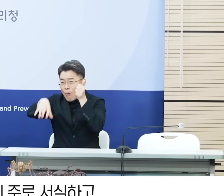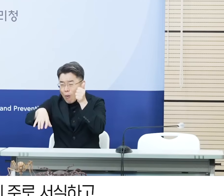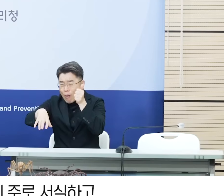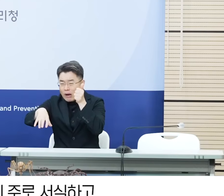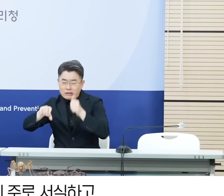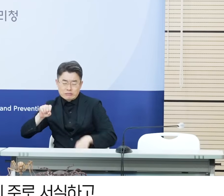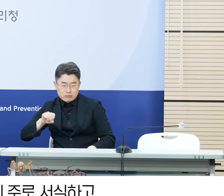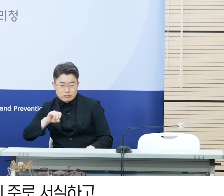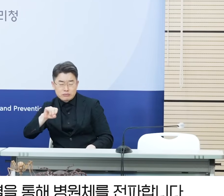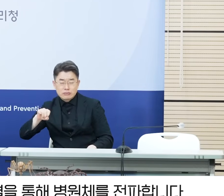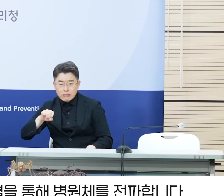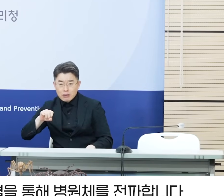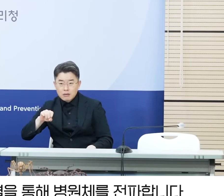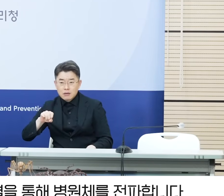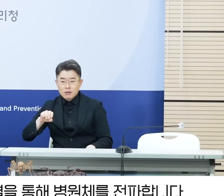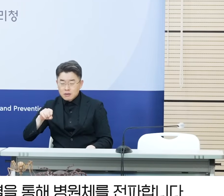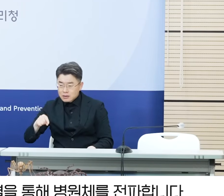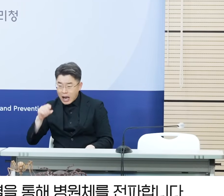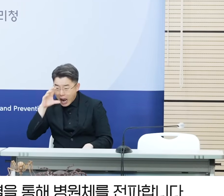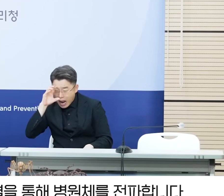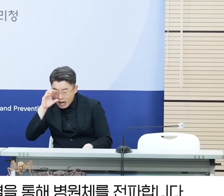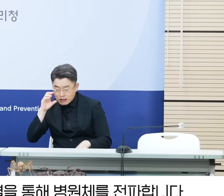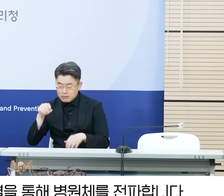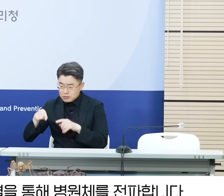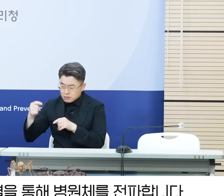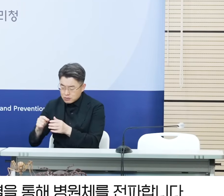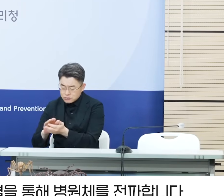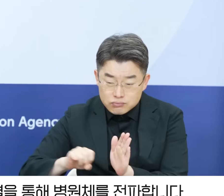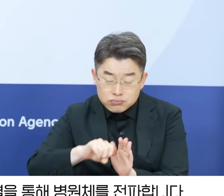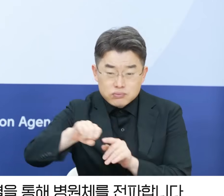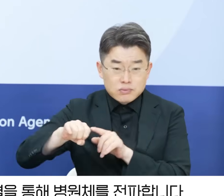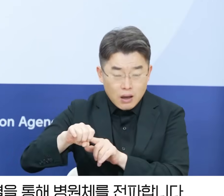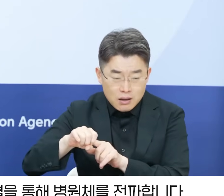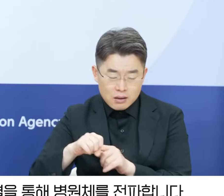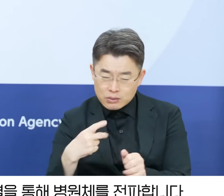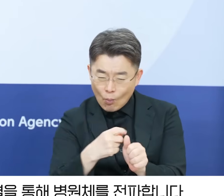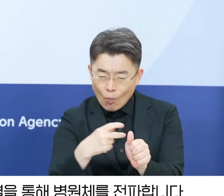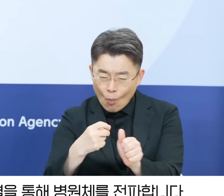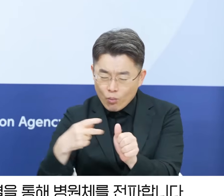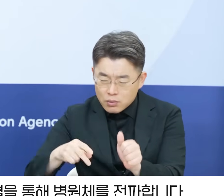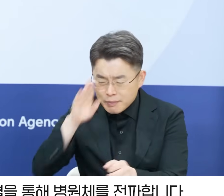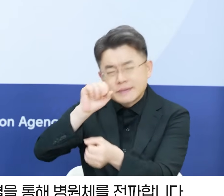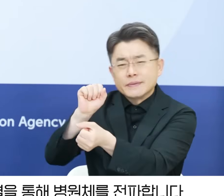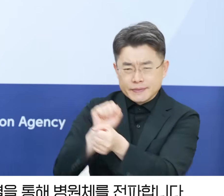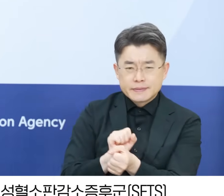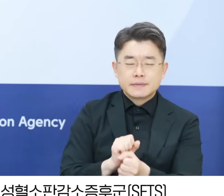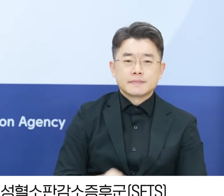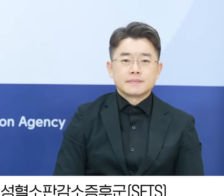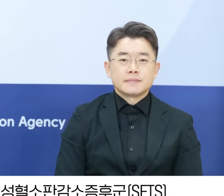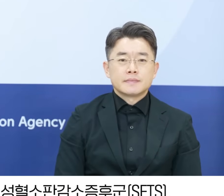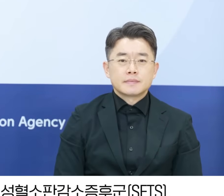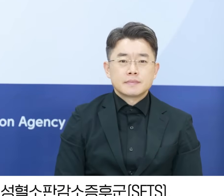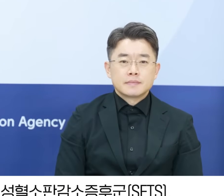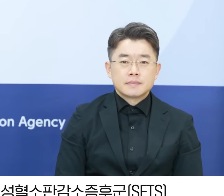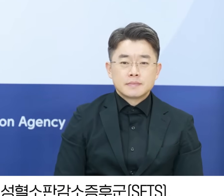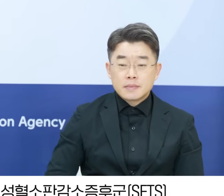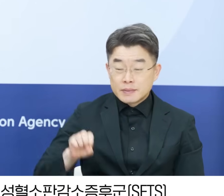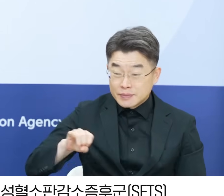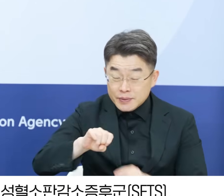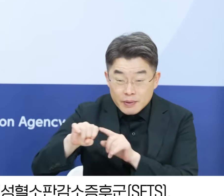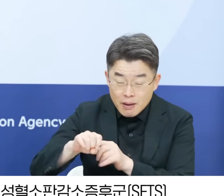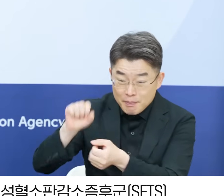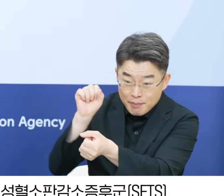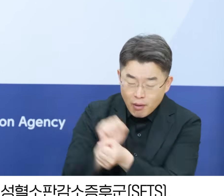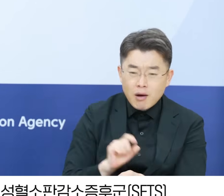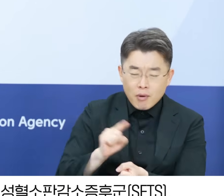주로 서식하고 유충부터 성충에 이르기까지 흡혈을 통해 병원체를 전파합니다. 진드기 매개